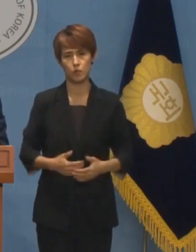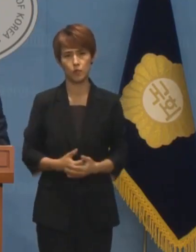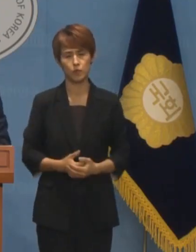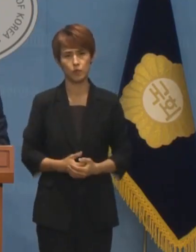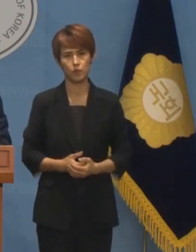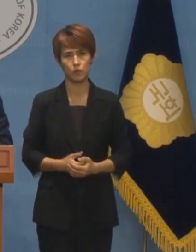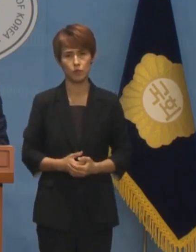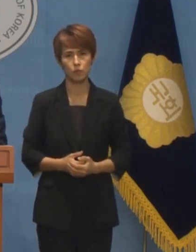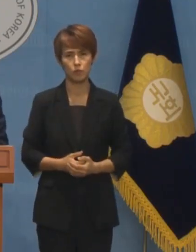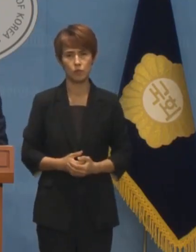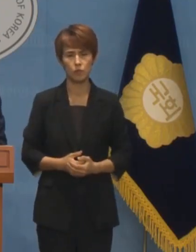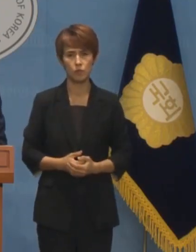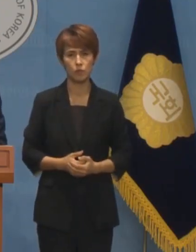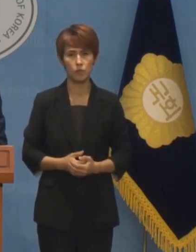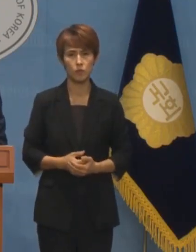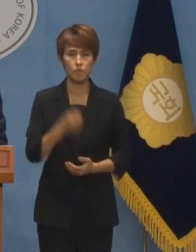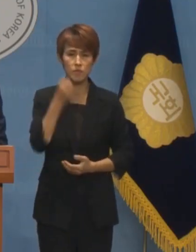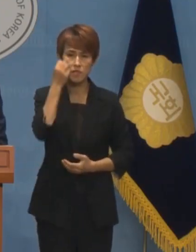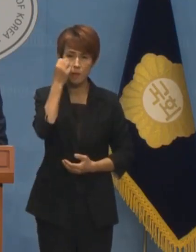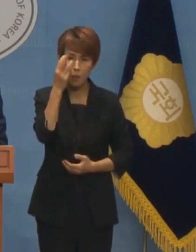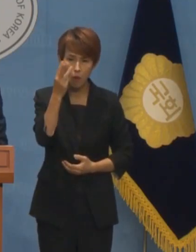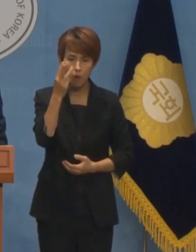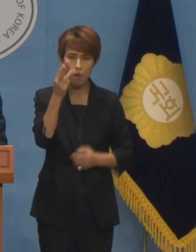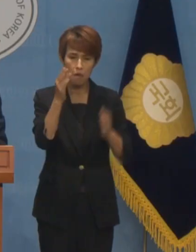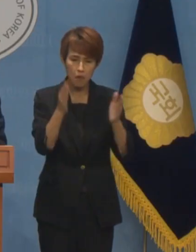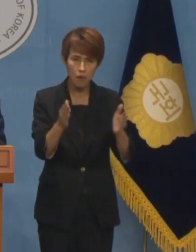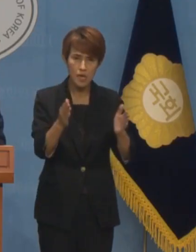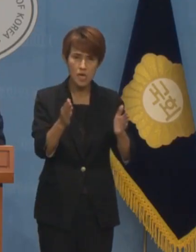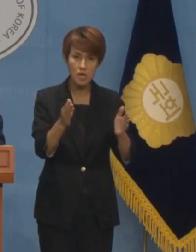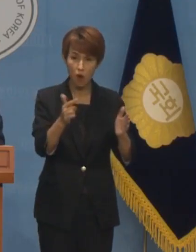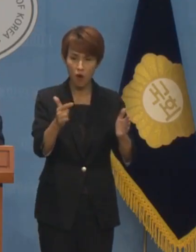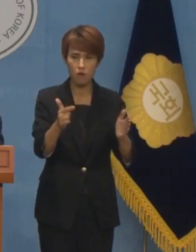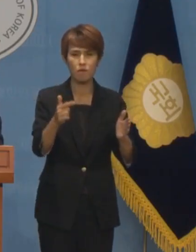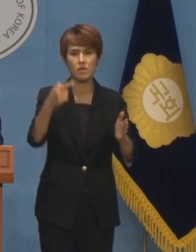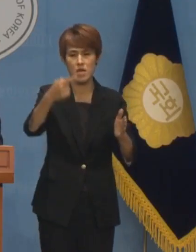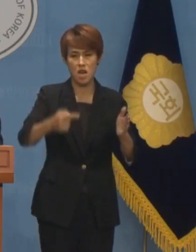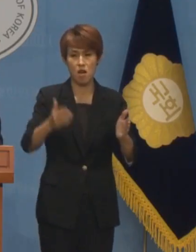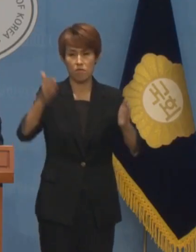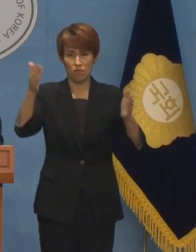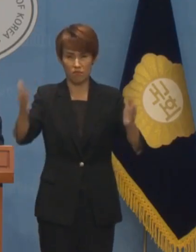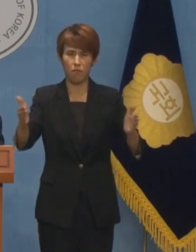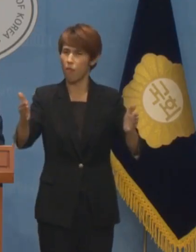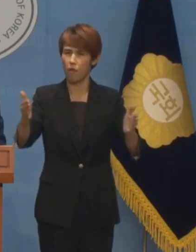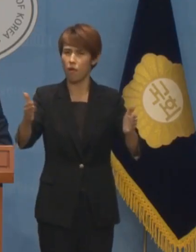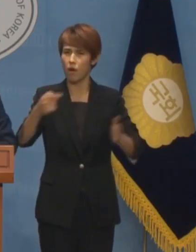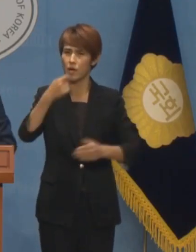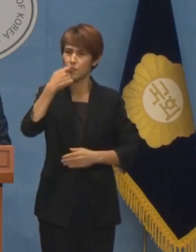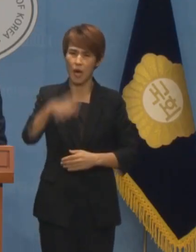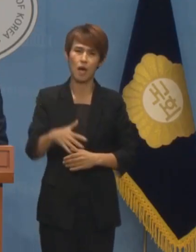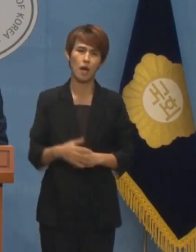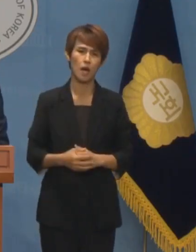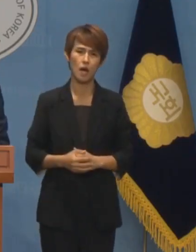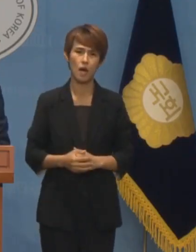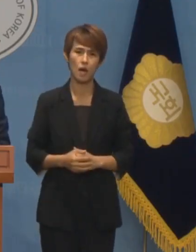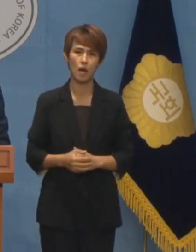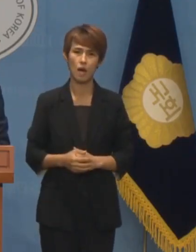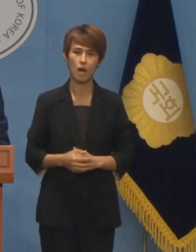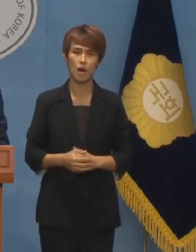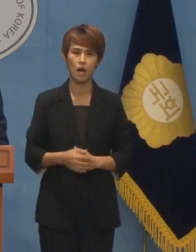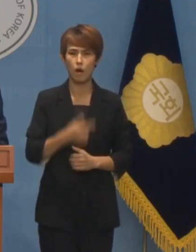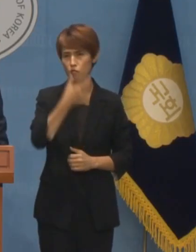현재의 3개월, 최대 1년 만기 유예로는